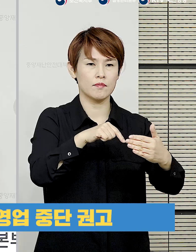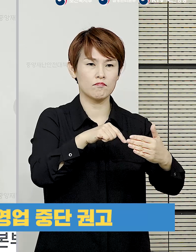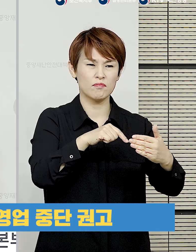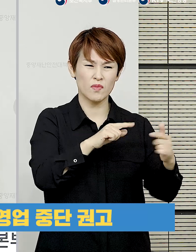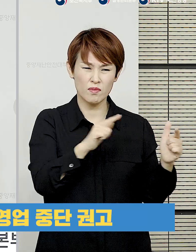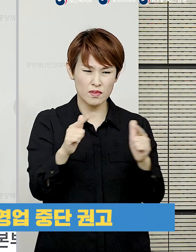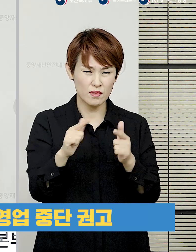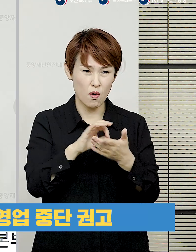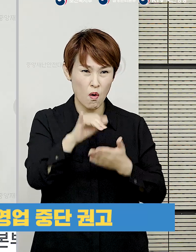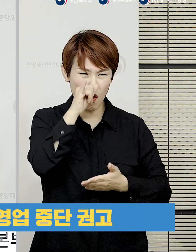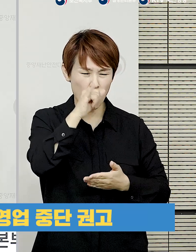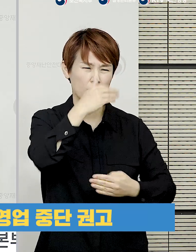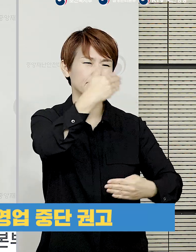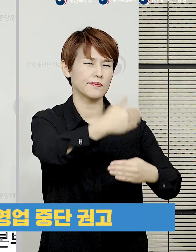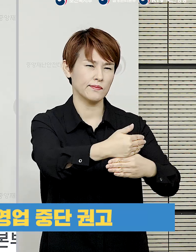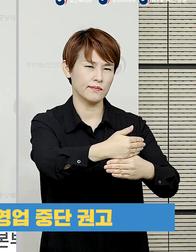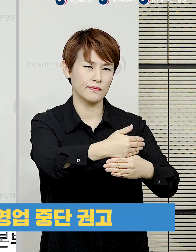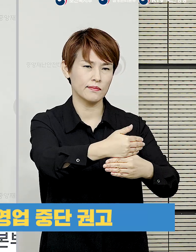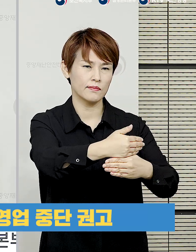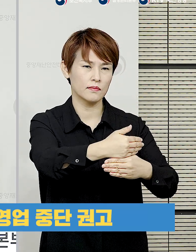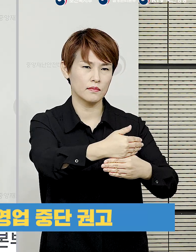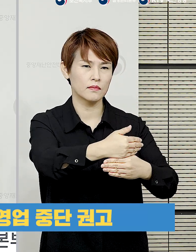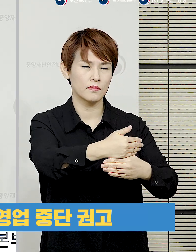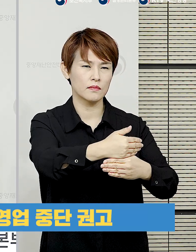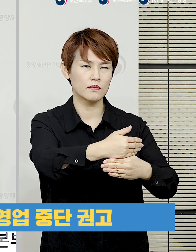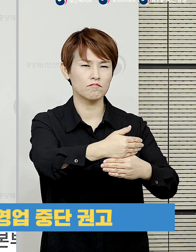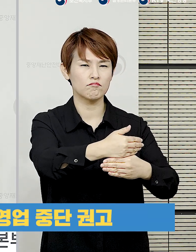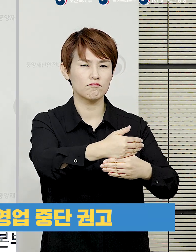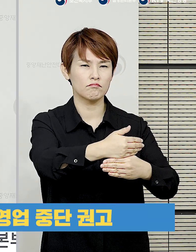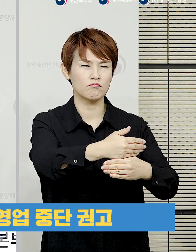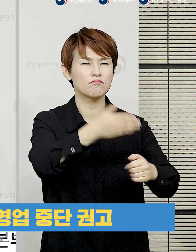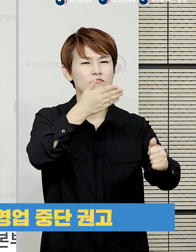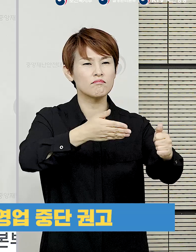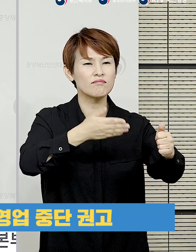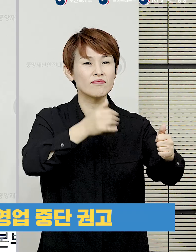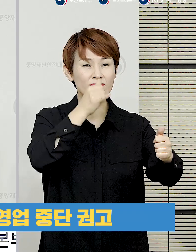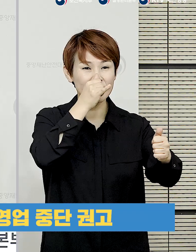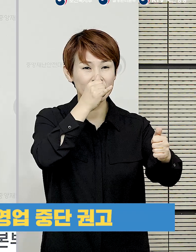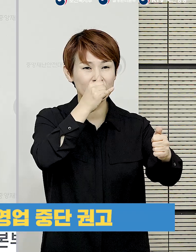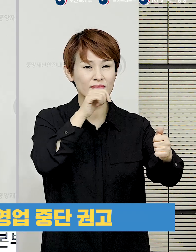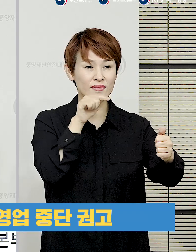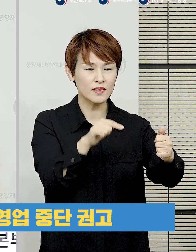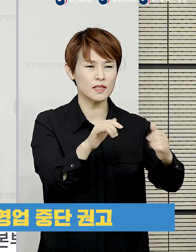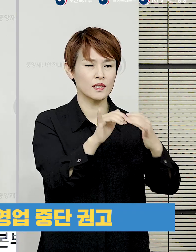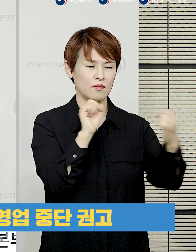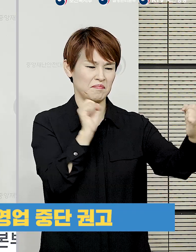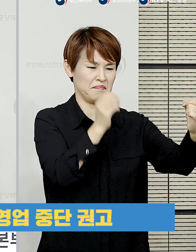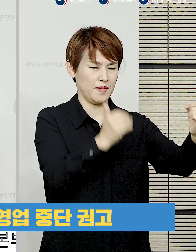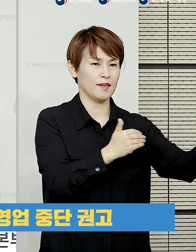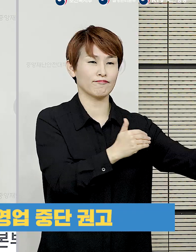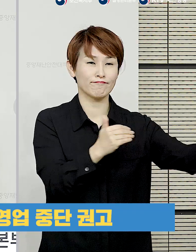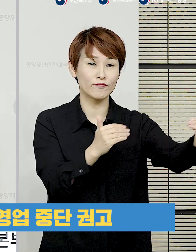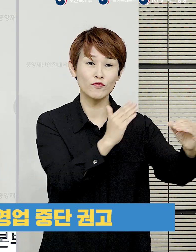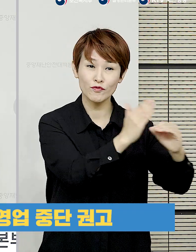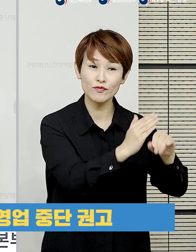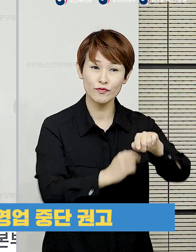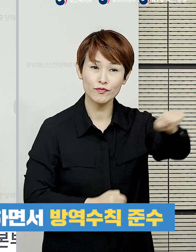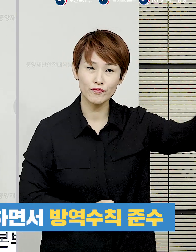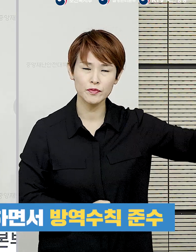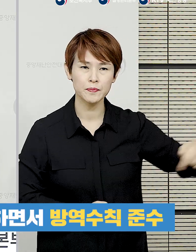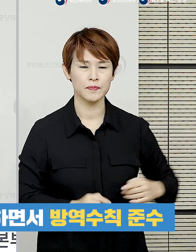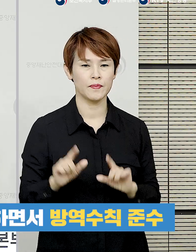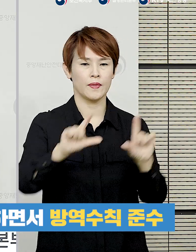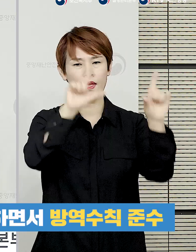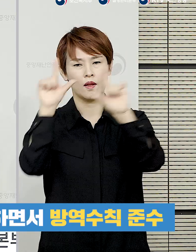것들은 문을 닫거나 아니면 문을 닫도록 좀 이렇게 권유를 하면서 이 사회적 거리두기를 하고 있는 중입니다.